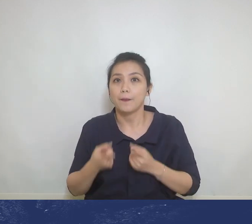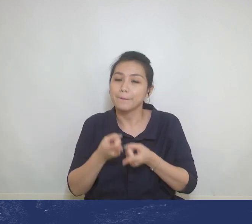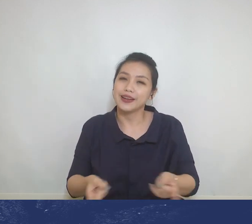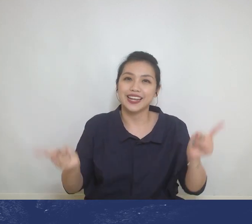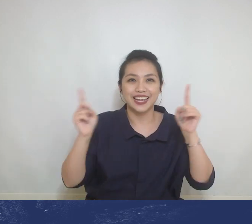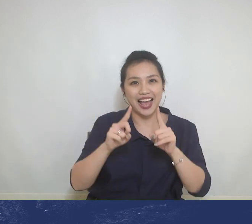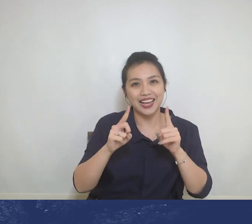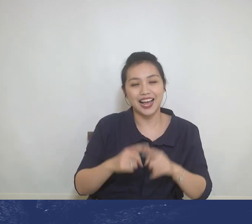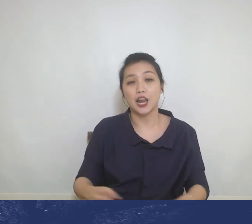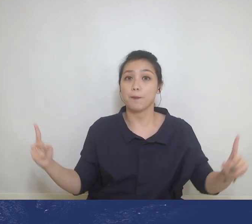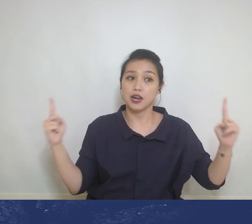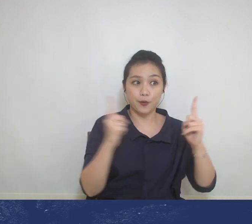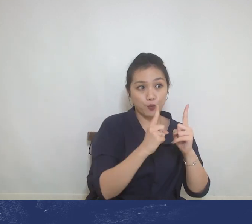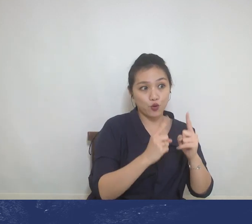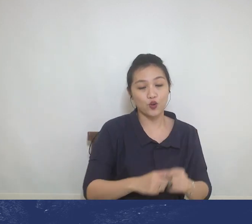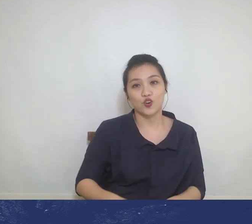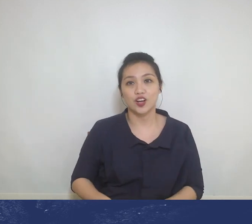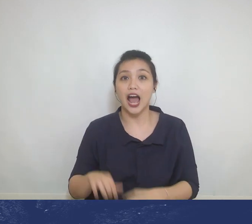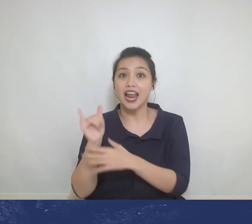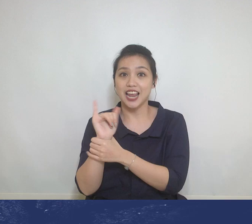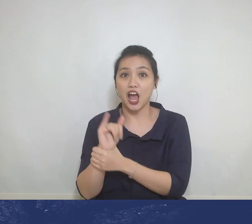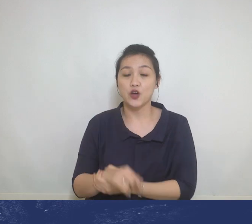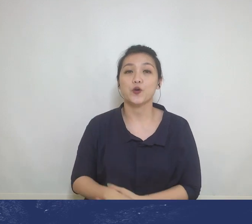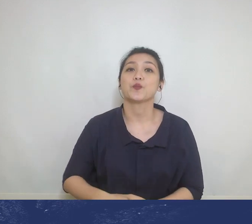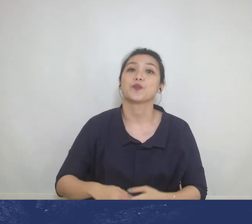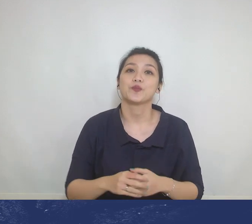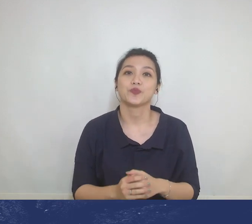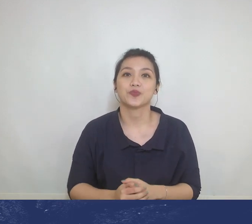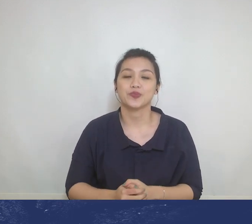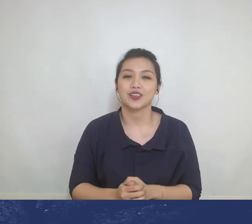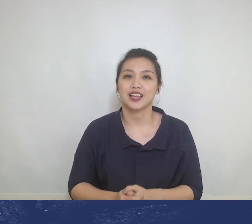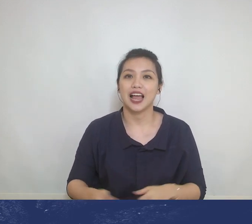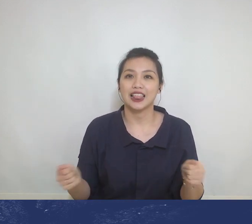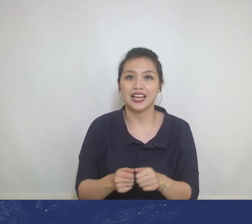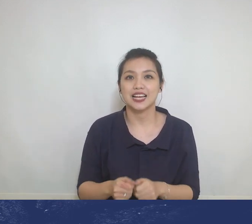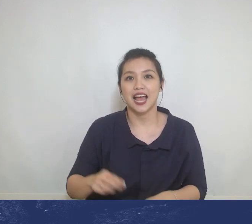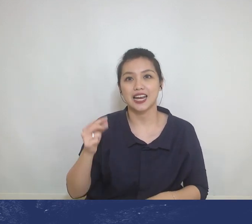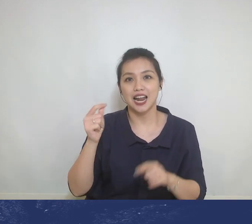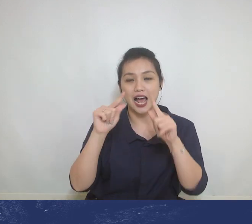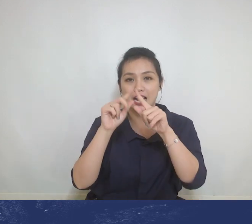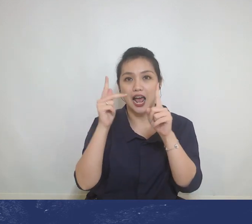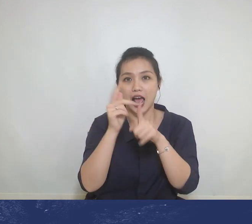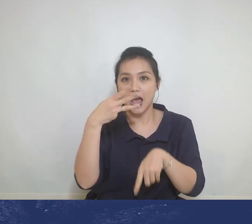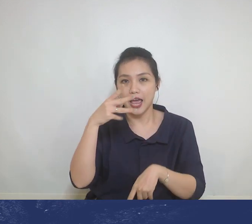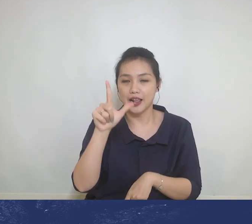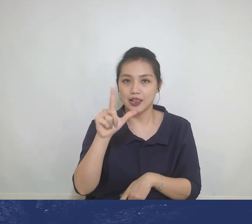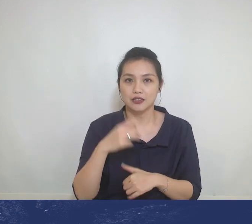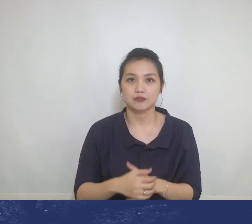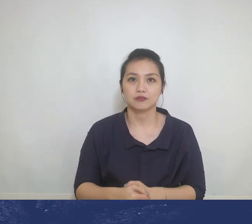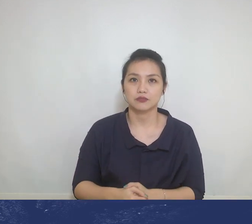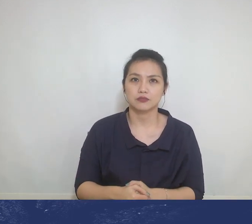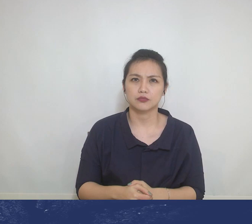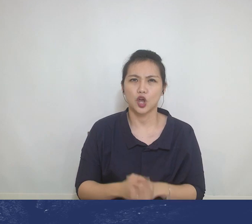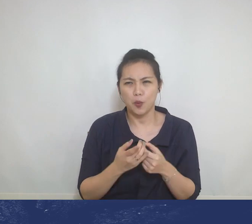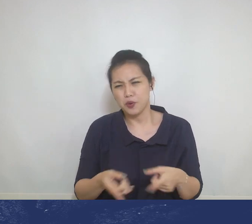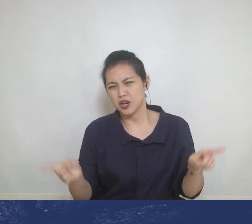gitu. Pasti enggak bakal terjadi hal yang tragis, yang maksudnya kayak benar-benar hidup pernikahannya pun